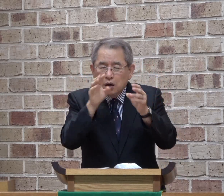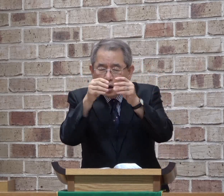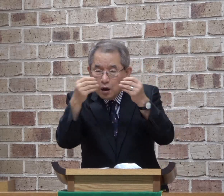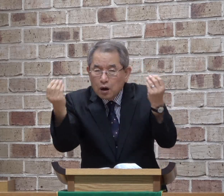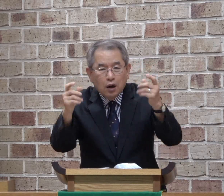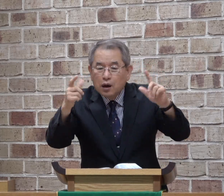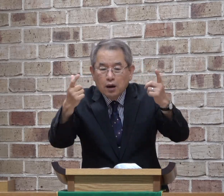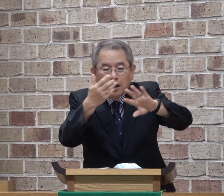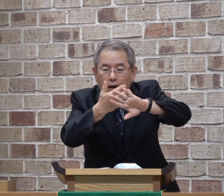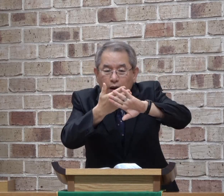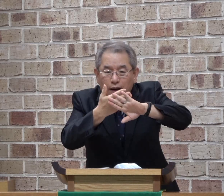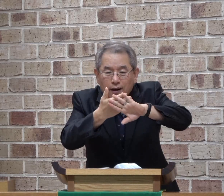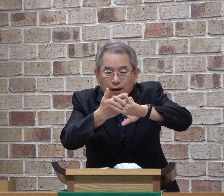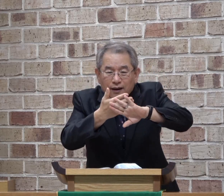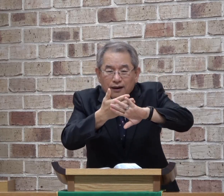그러나 그 어원을 우리가 잘 들여다보면